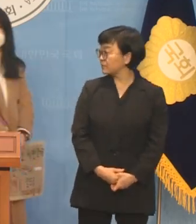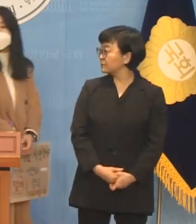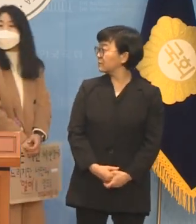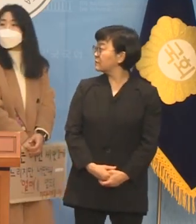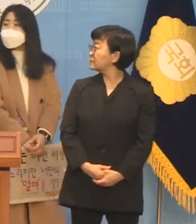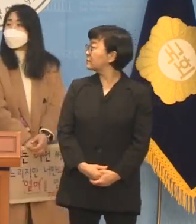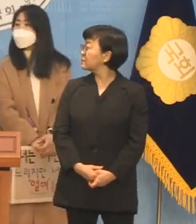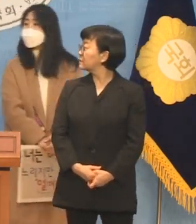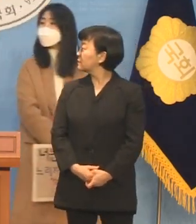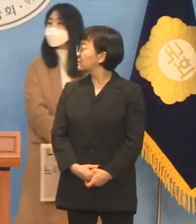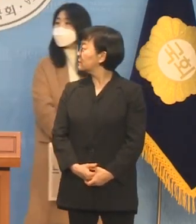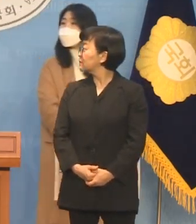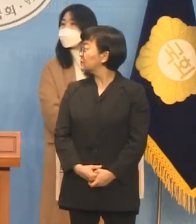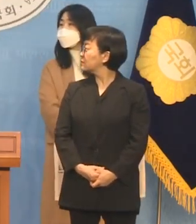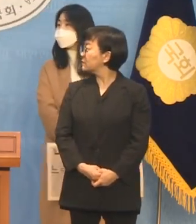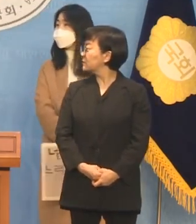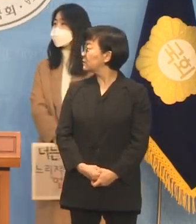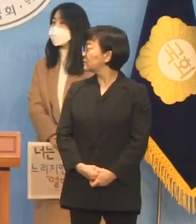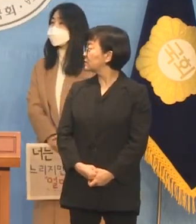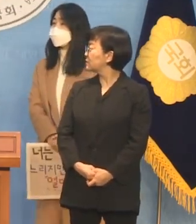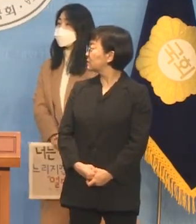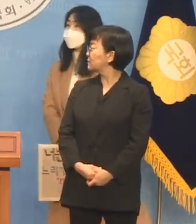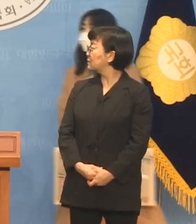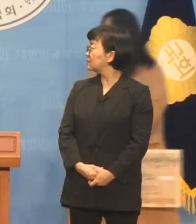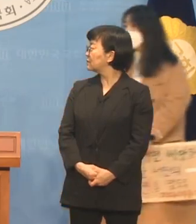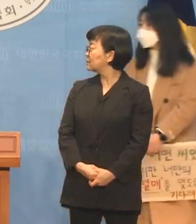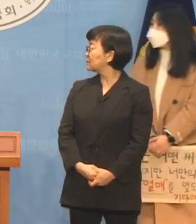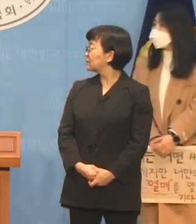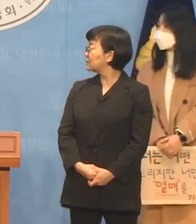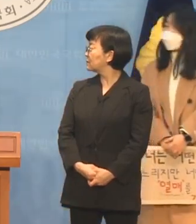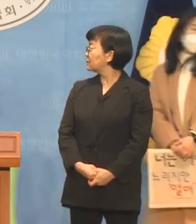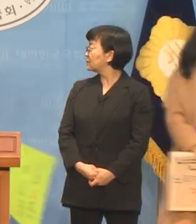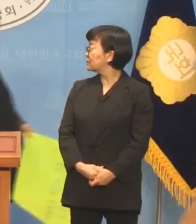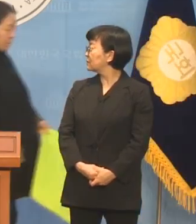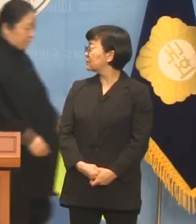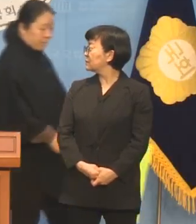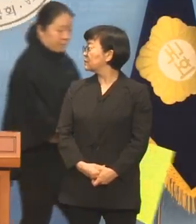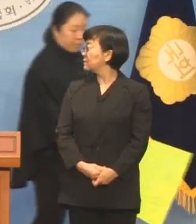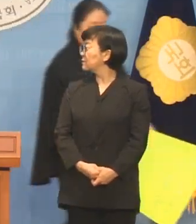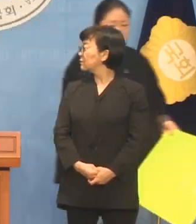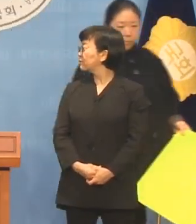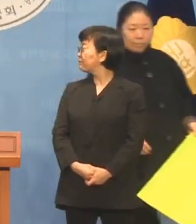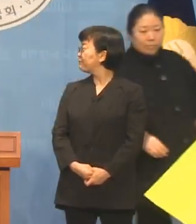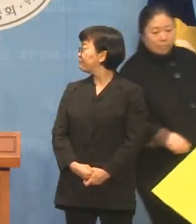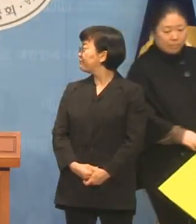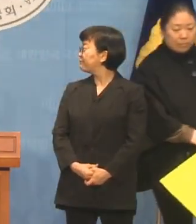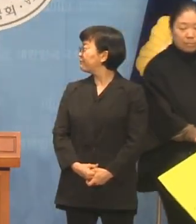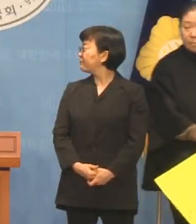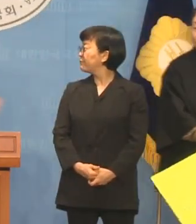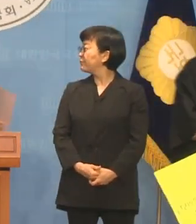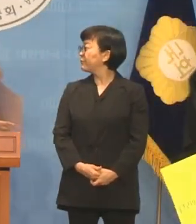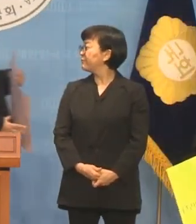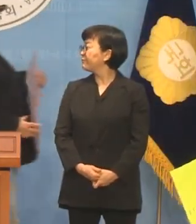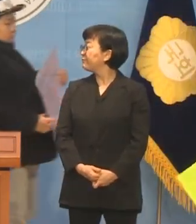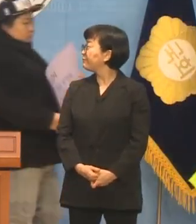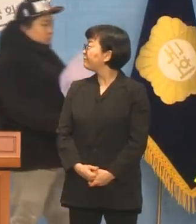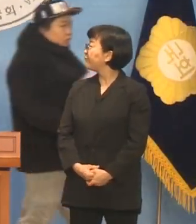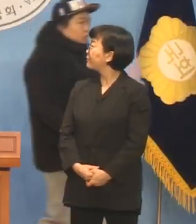제가 잠깐 안내 멘트 하고 네. 그 다음에 이제 기자회견 낭독하는 방향으로